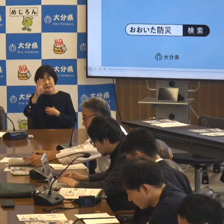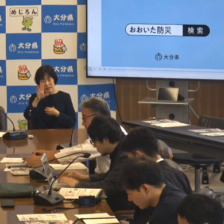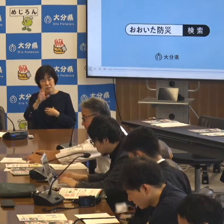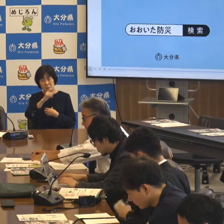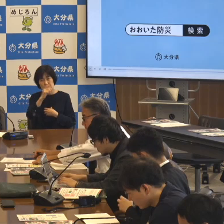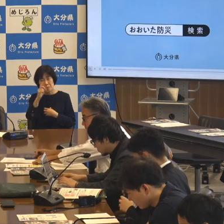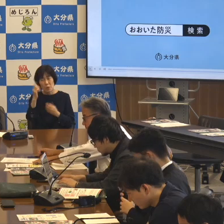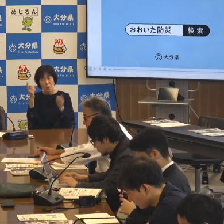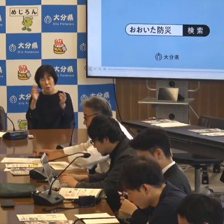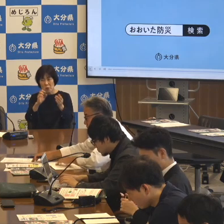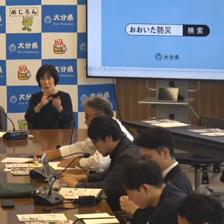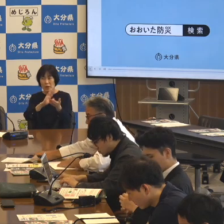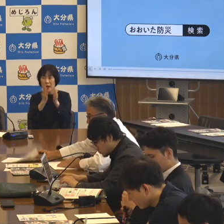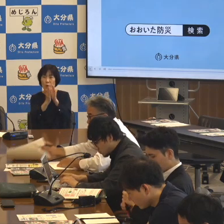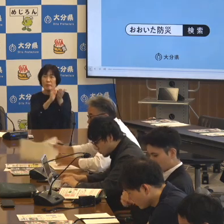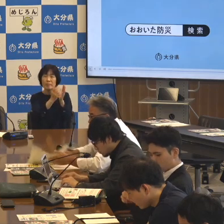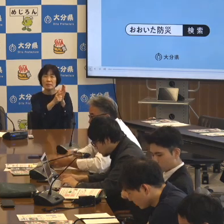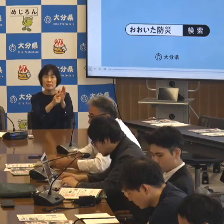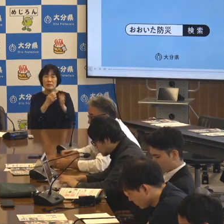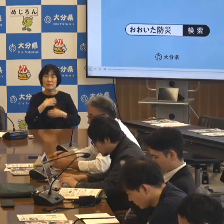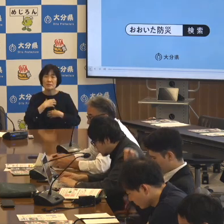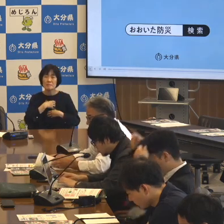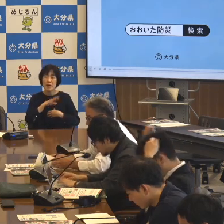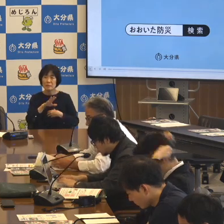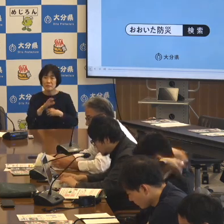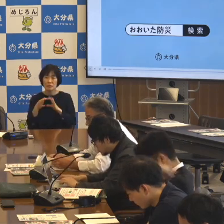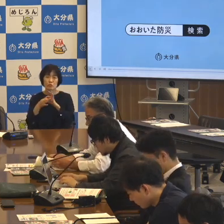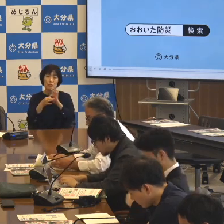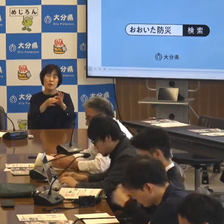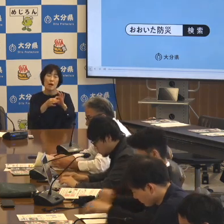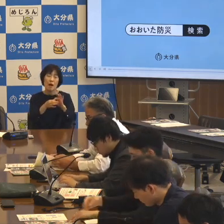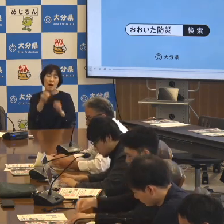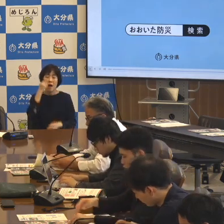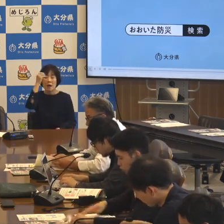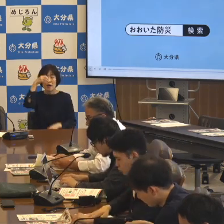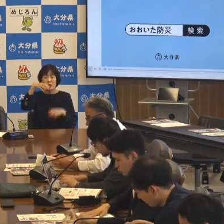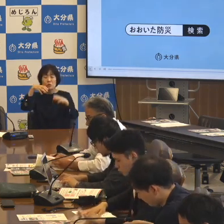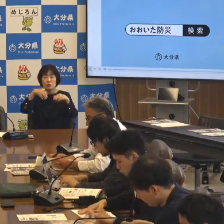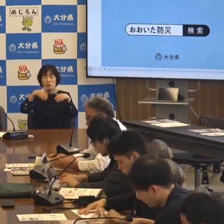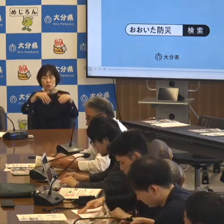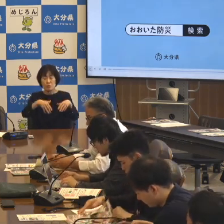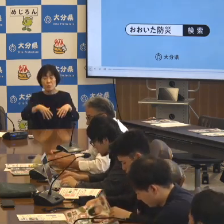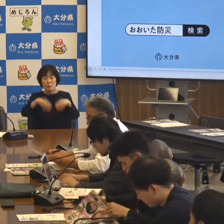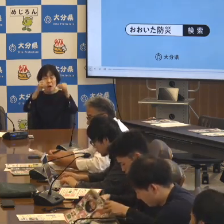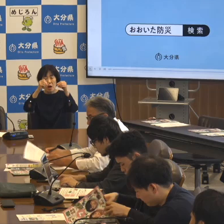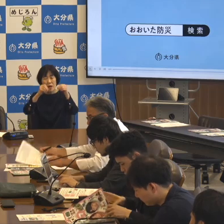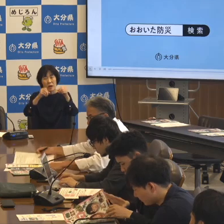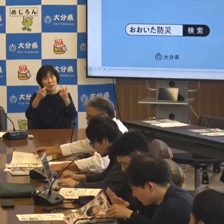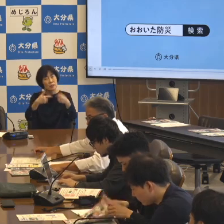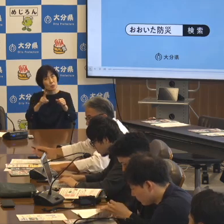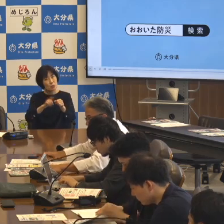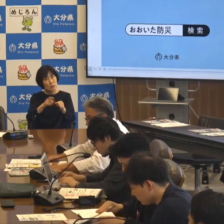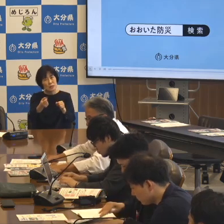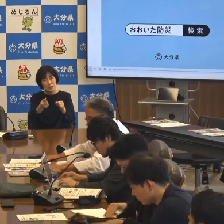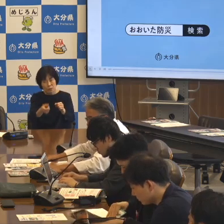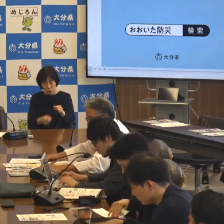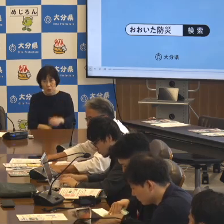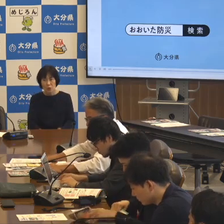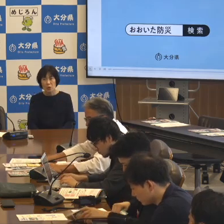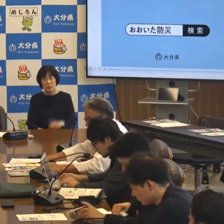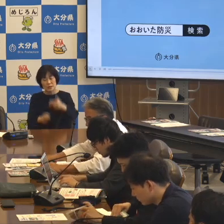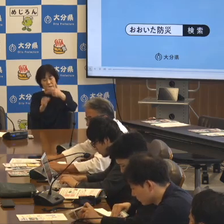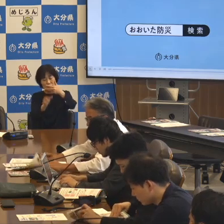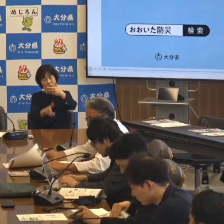。梅雨明けというのが例年、平年は7月19日ぐらいですので、それまでの間ですね、